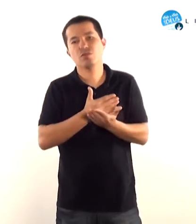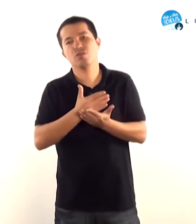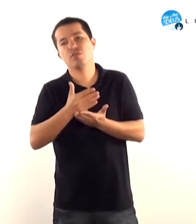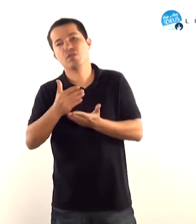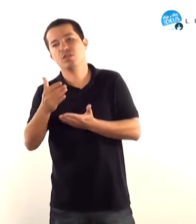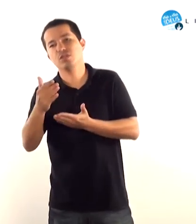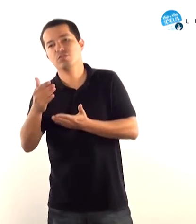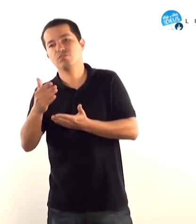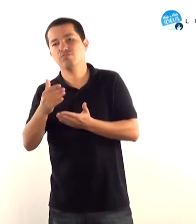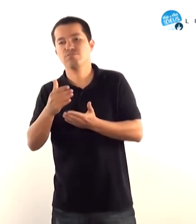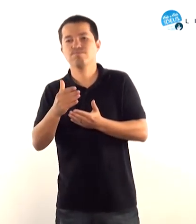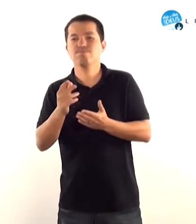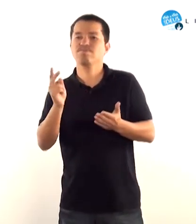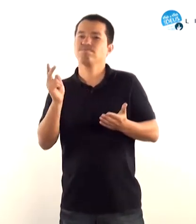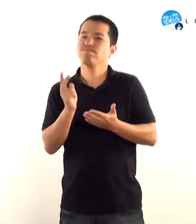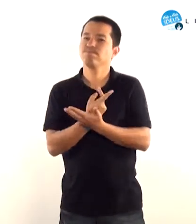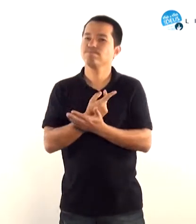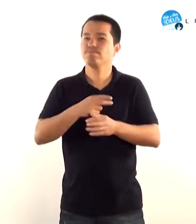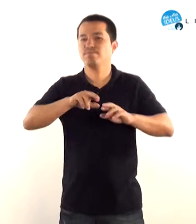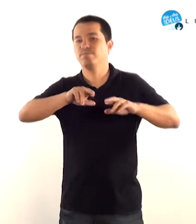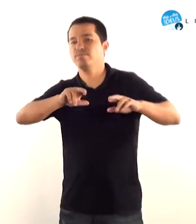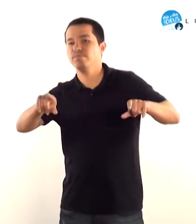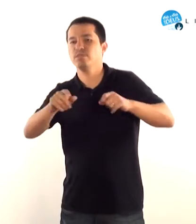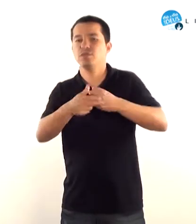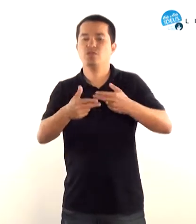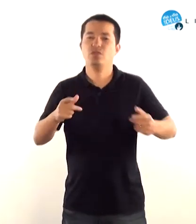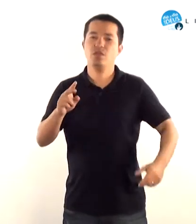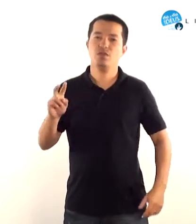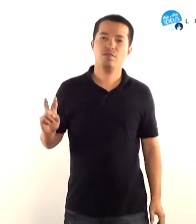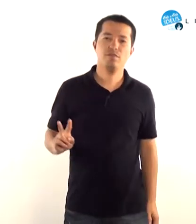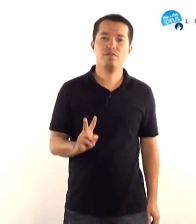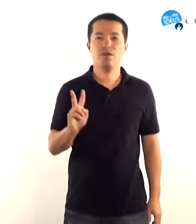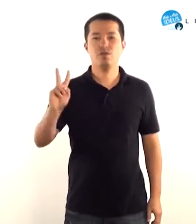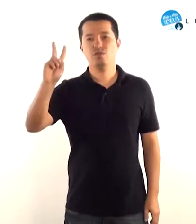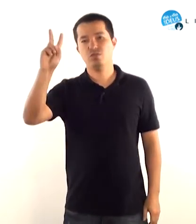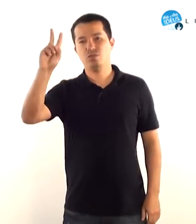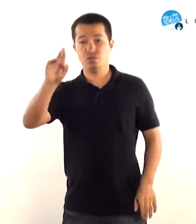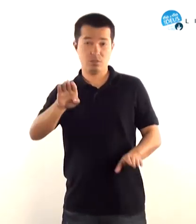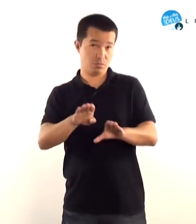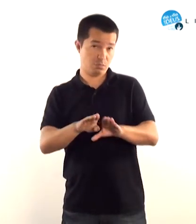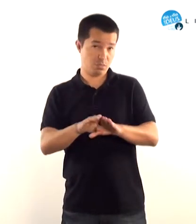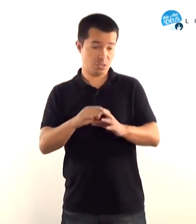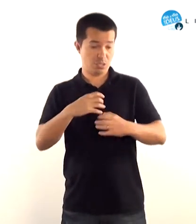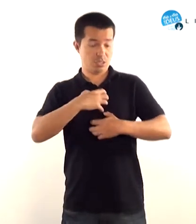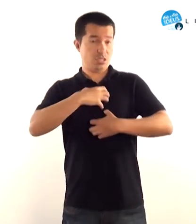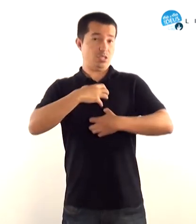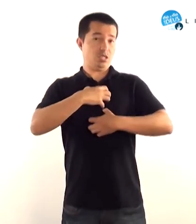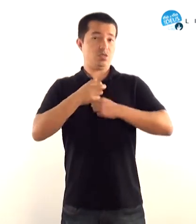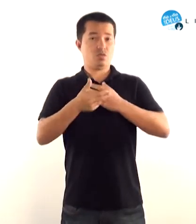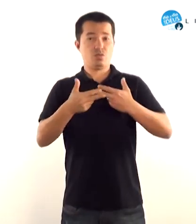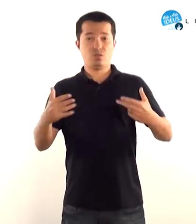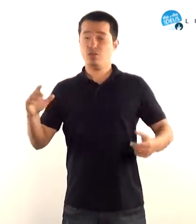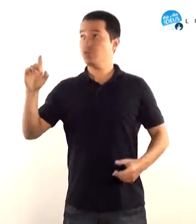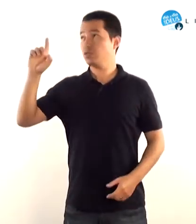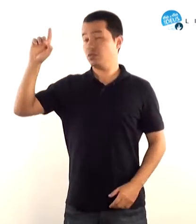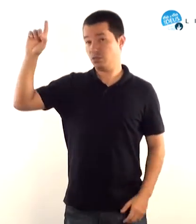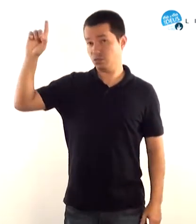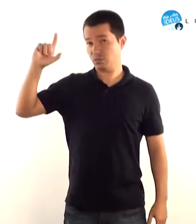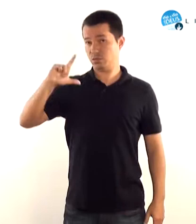dos métodos, dos valores, do jeito de viver que Deus tem para a minha vida. E toda vez